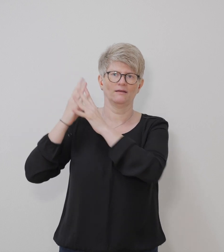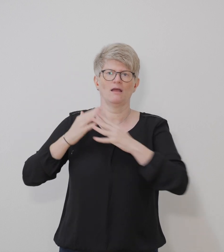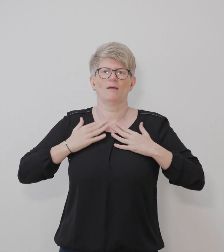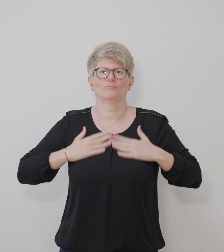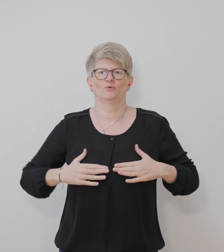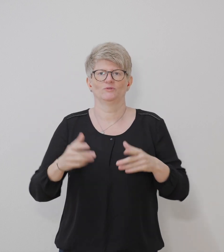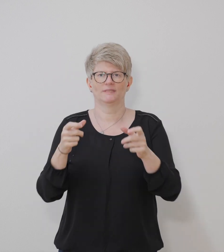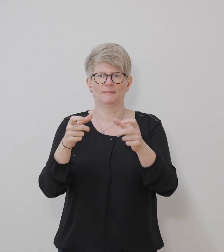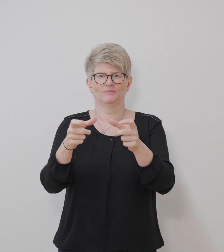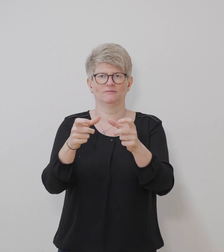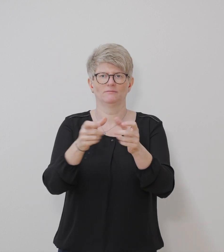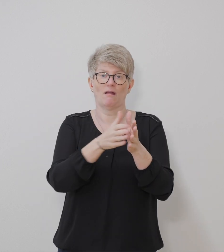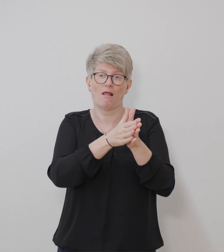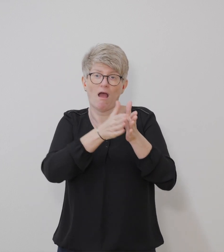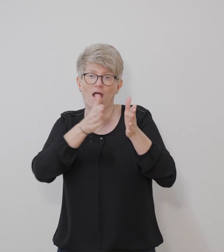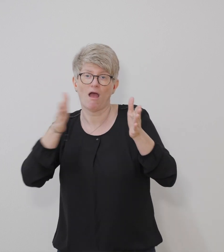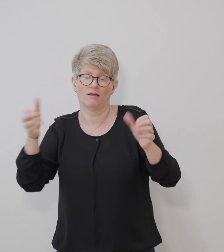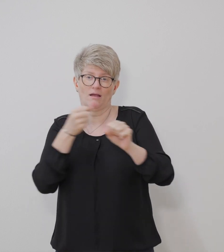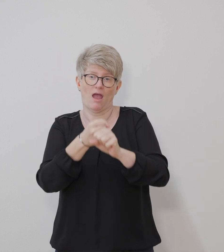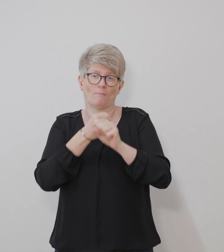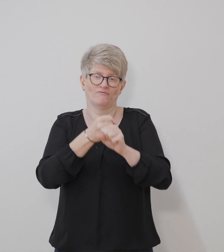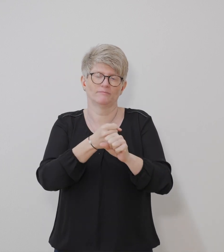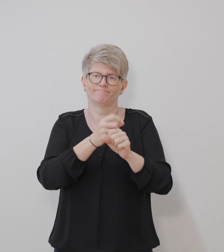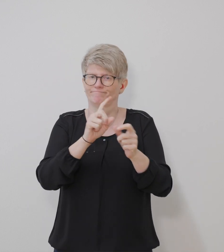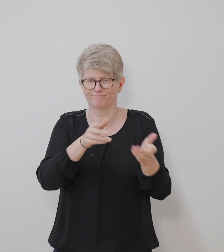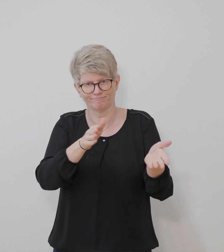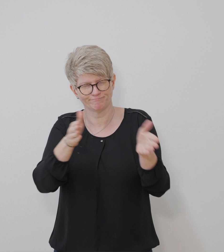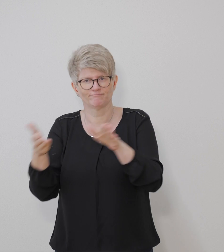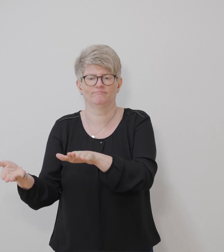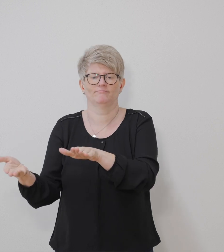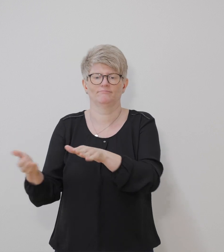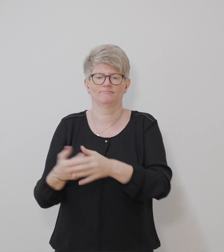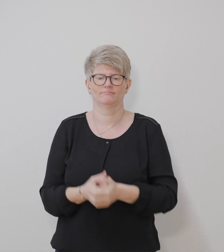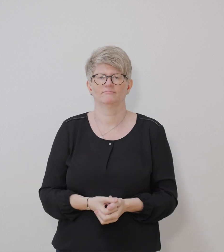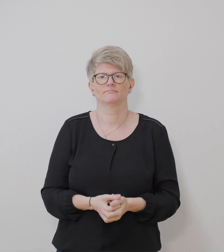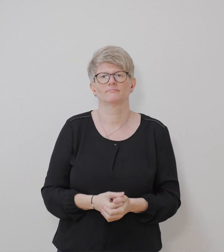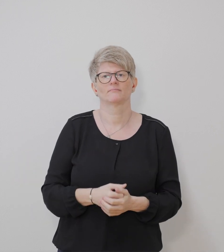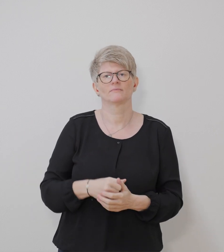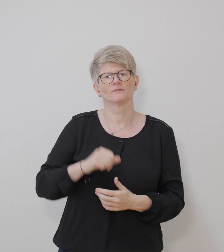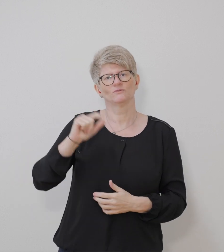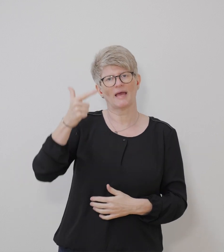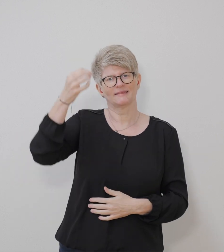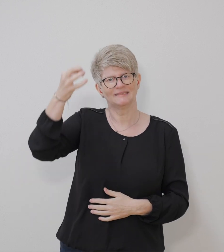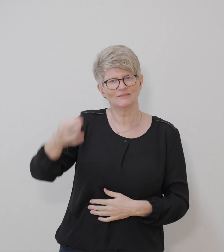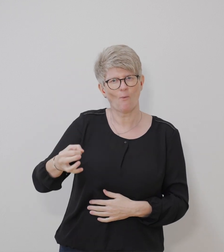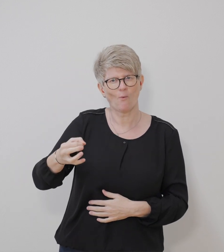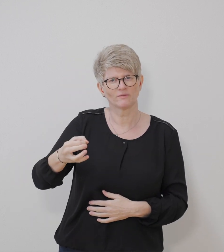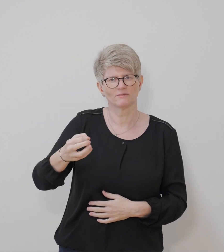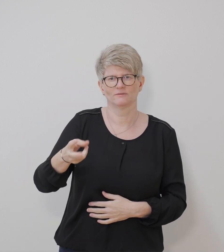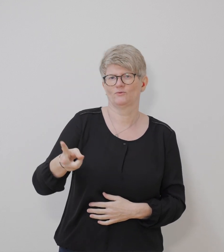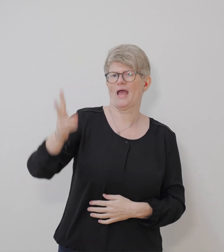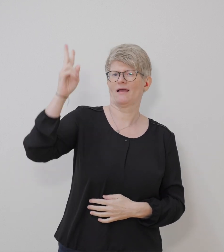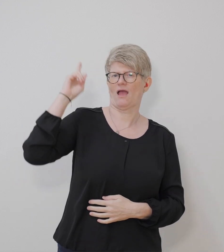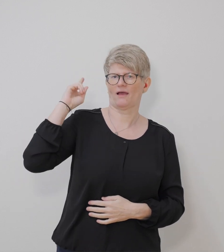Jahren das Leben. Die Tochter erkrankte vor 10 Jahren an Brustkrebs, der letztendlich zum Tod